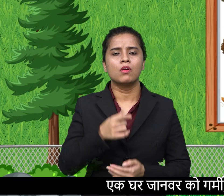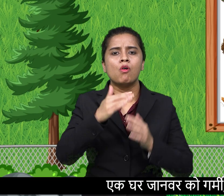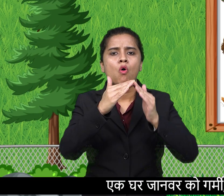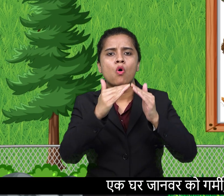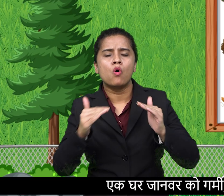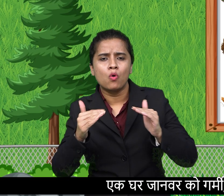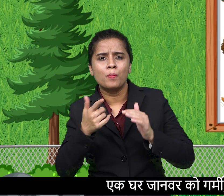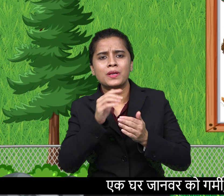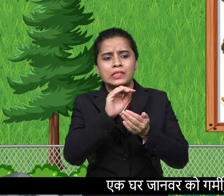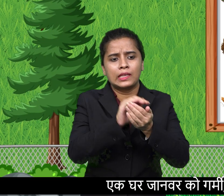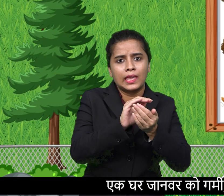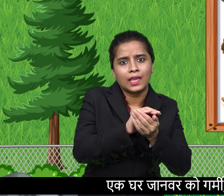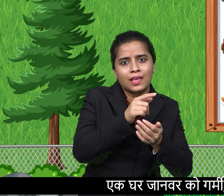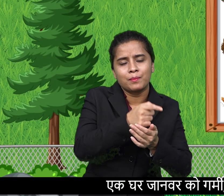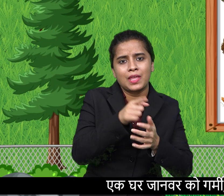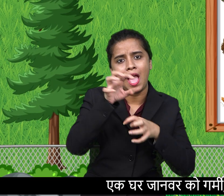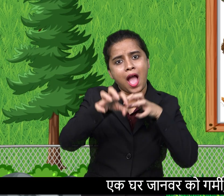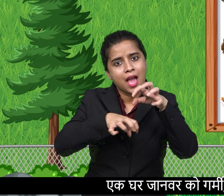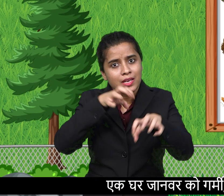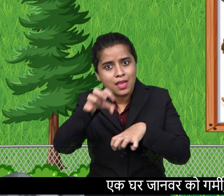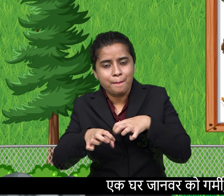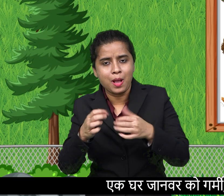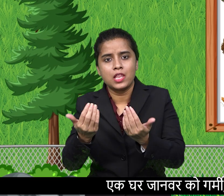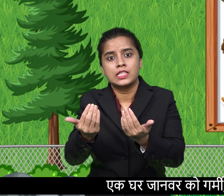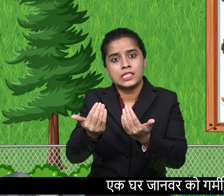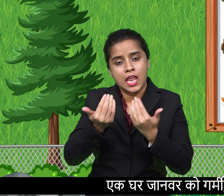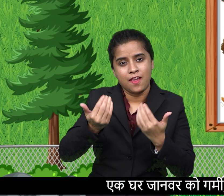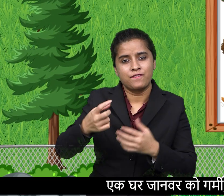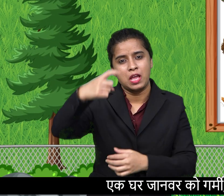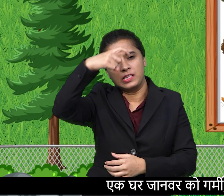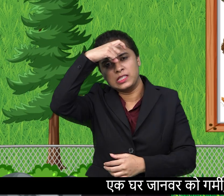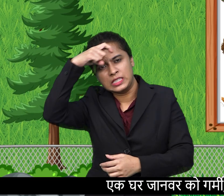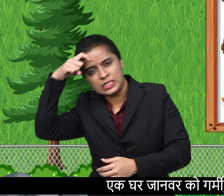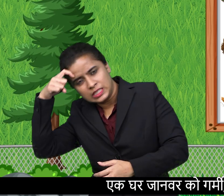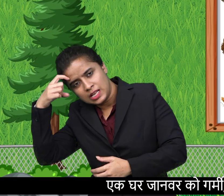एक घर जानवर को गर्मी, ठंड और बारिश से सुरक्षित रखता है।